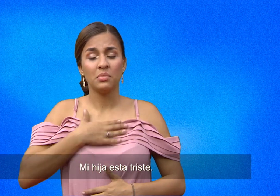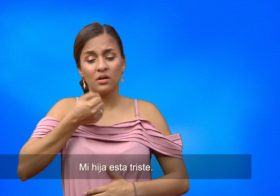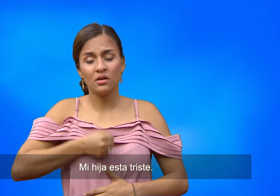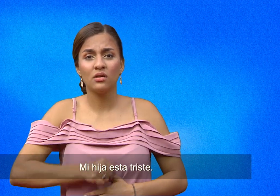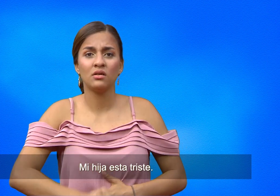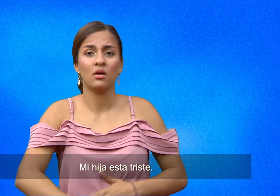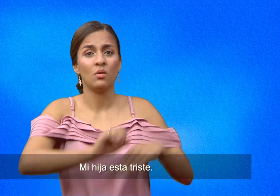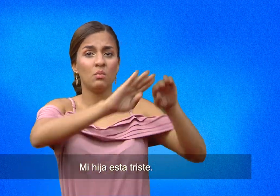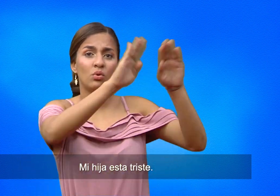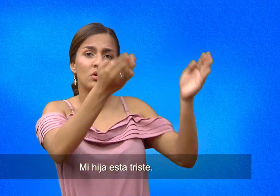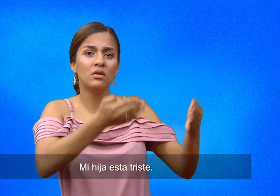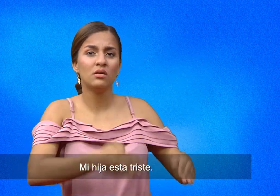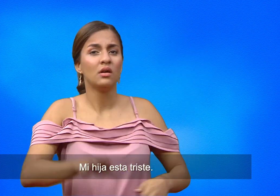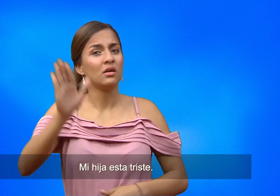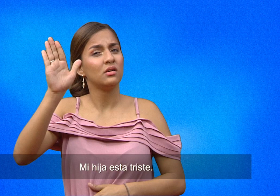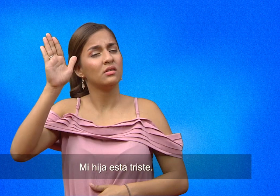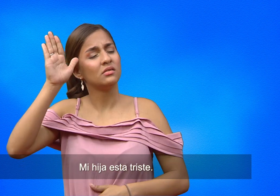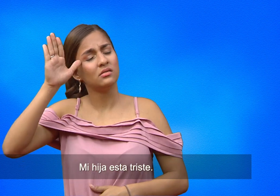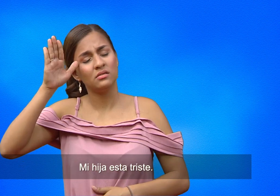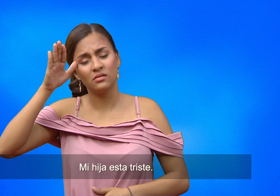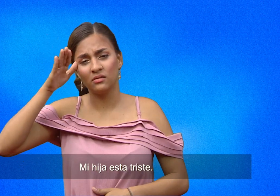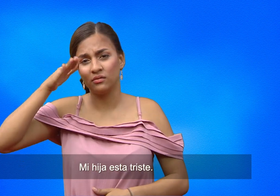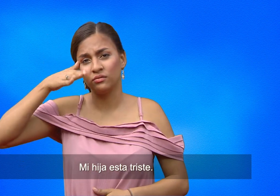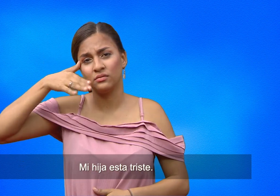mi hija está triste